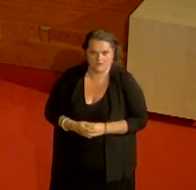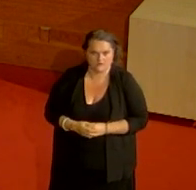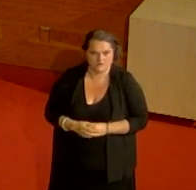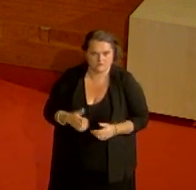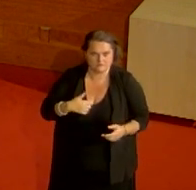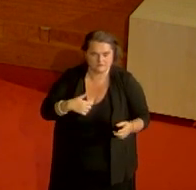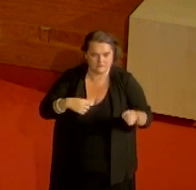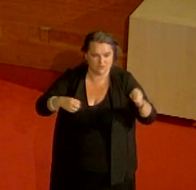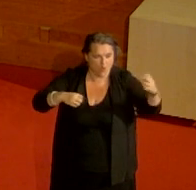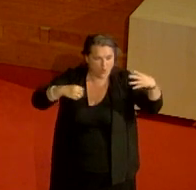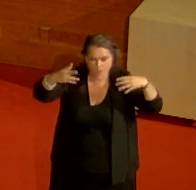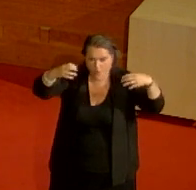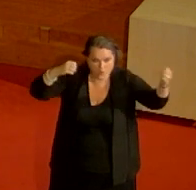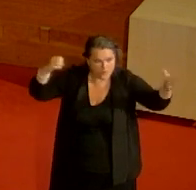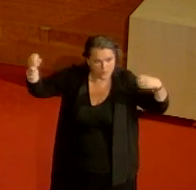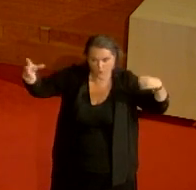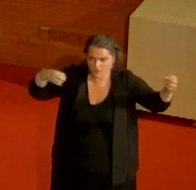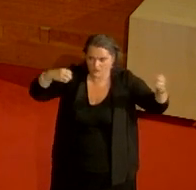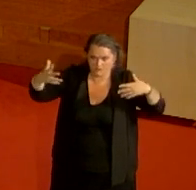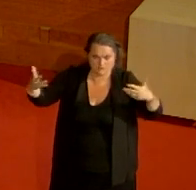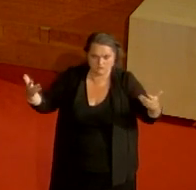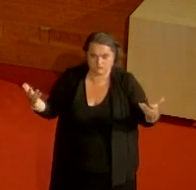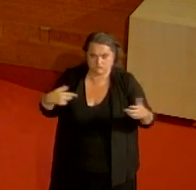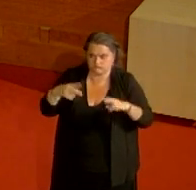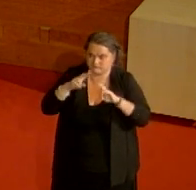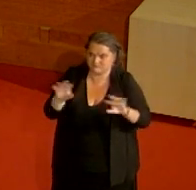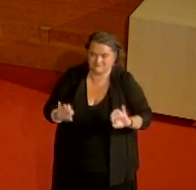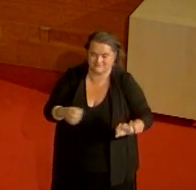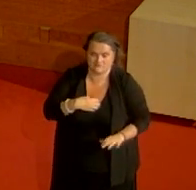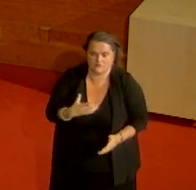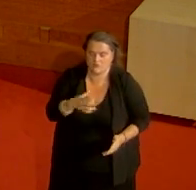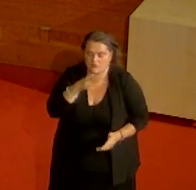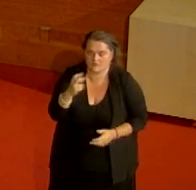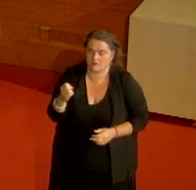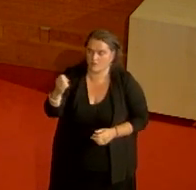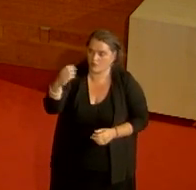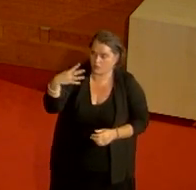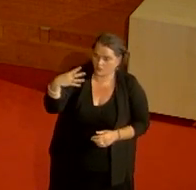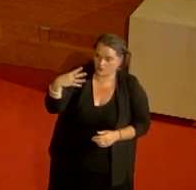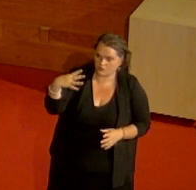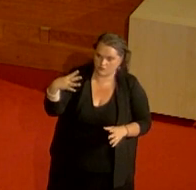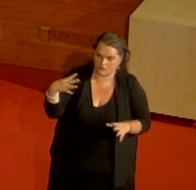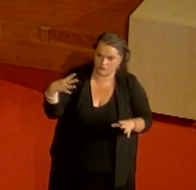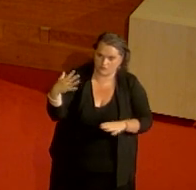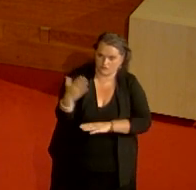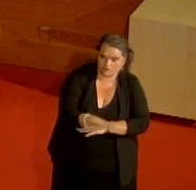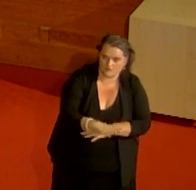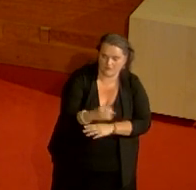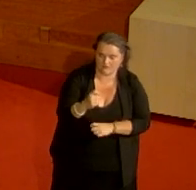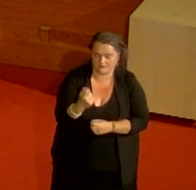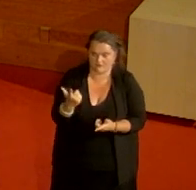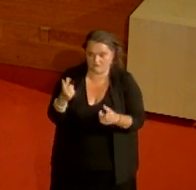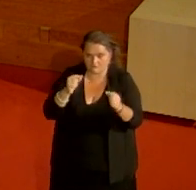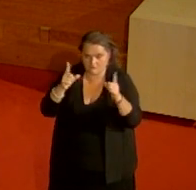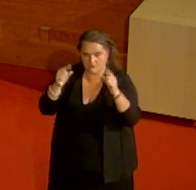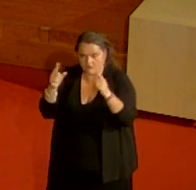luces Porque necesitamos ese contraste necesitamos esa sombra necesitamos esos párpados para para ver esta idea